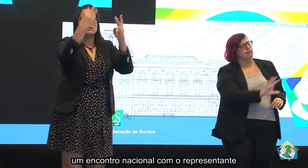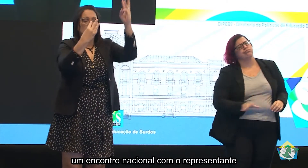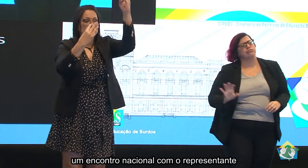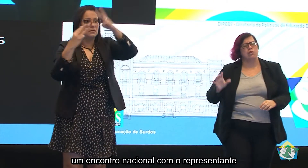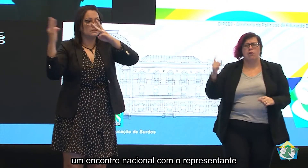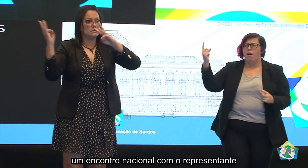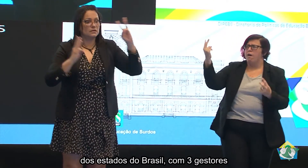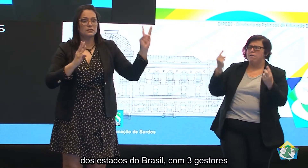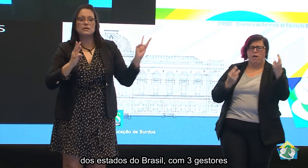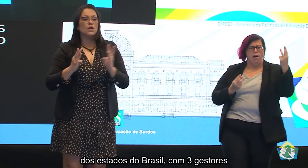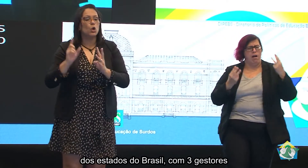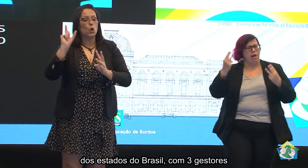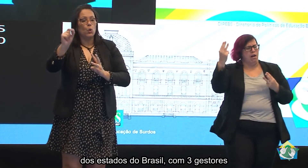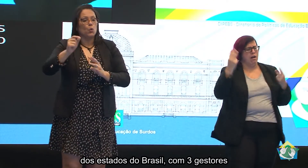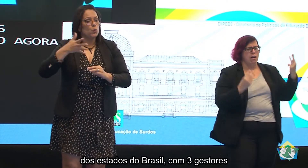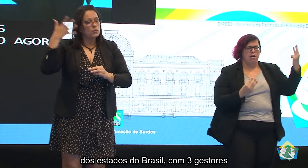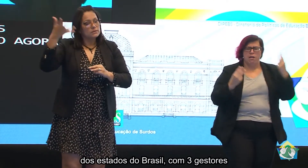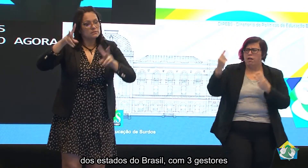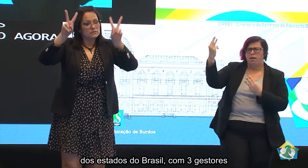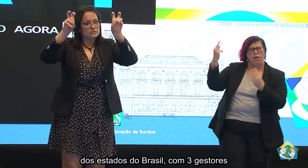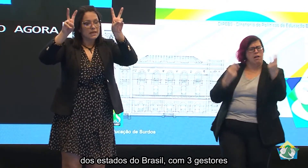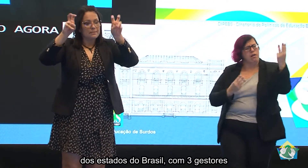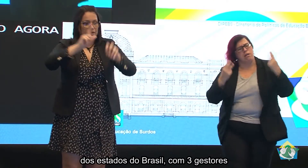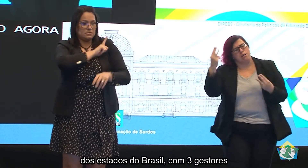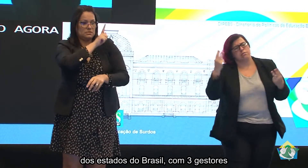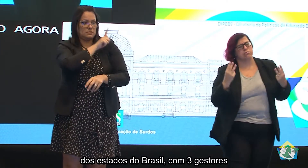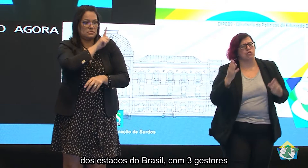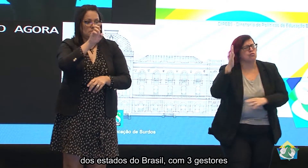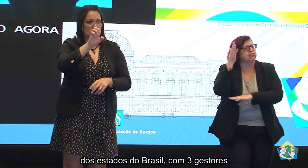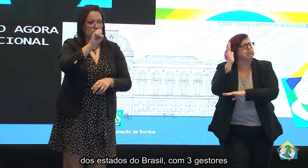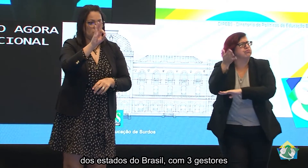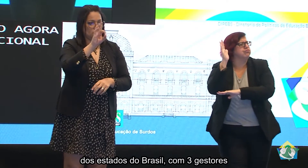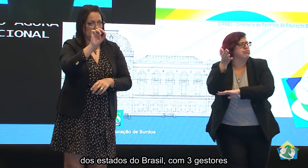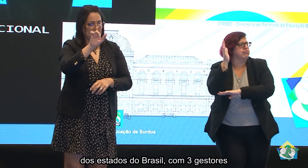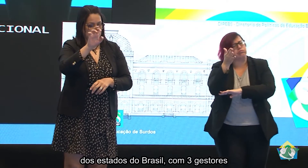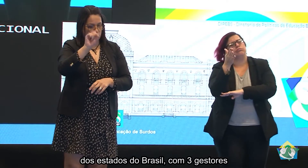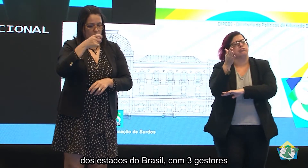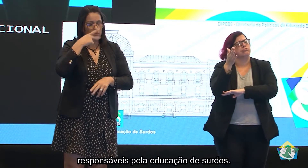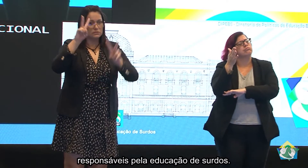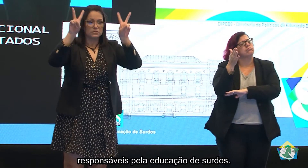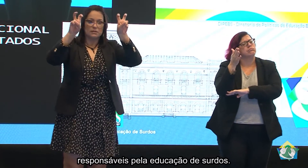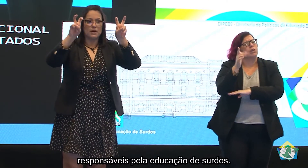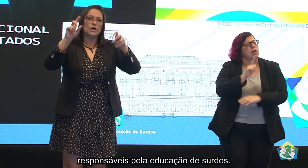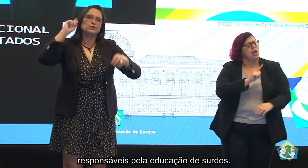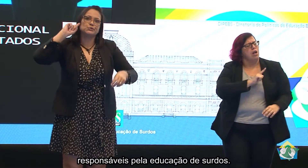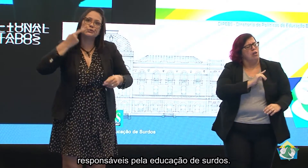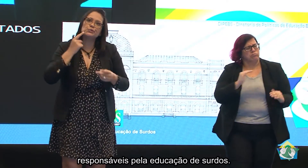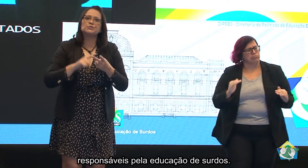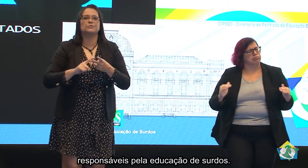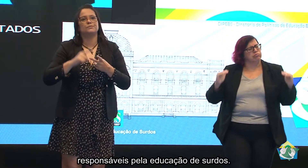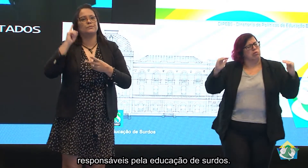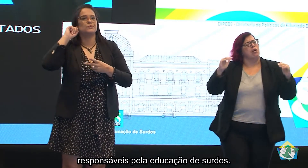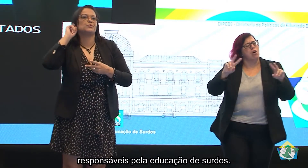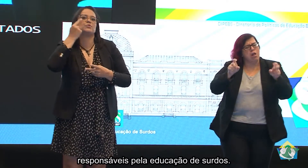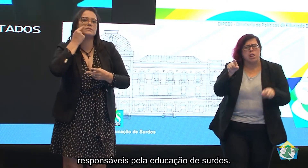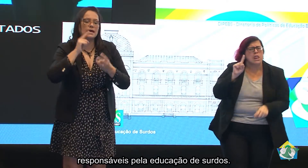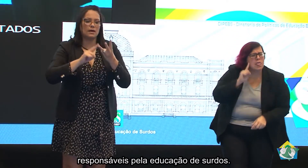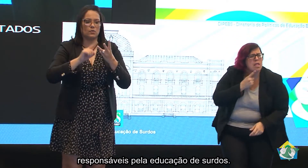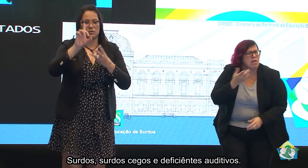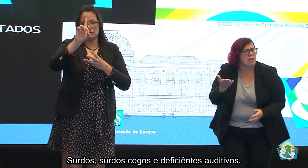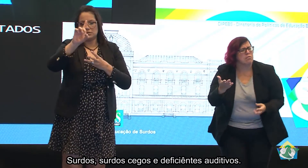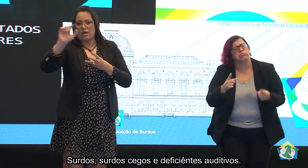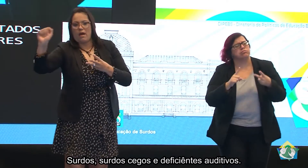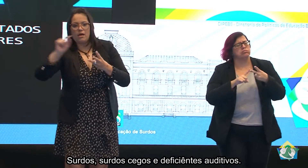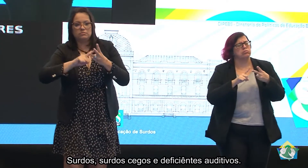nacional com representantes dos estados do Brasil, com 3 gestores responsáveis pela educação de